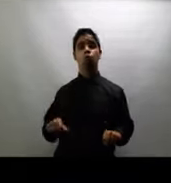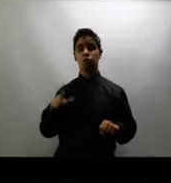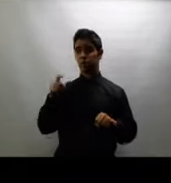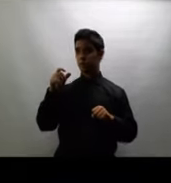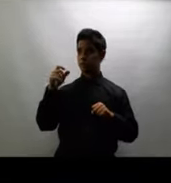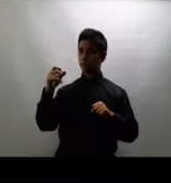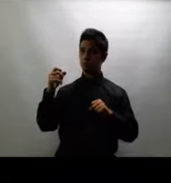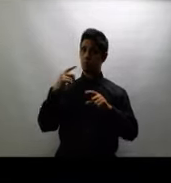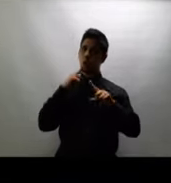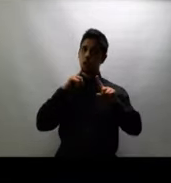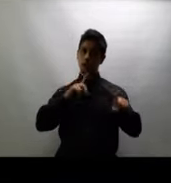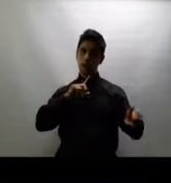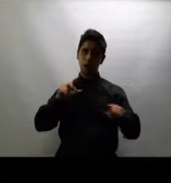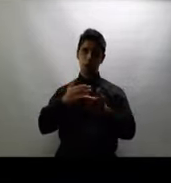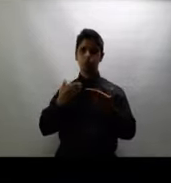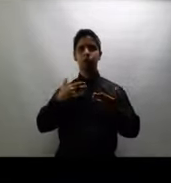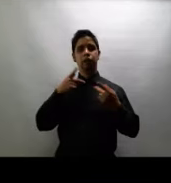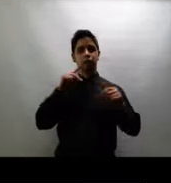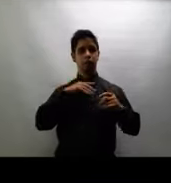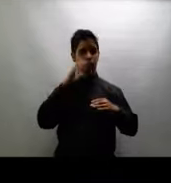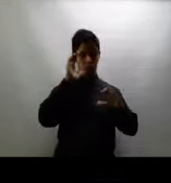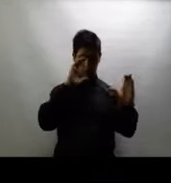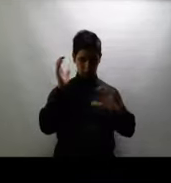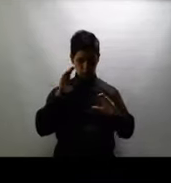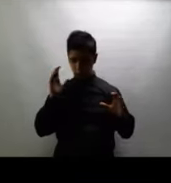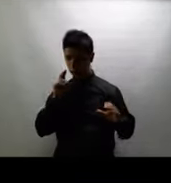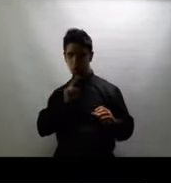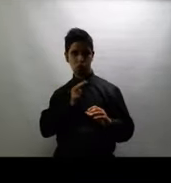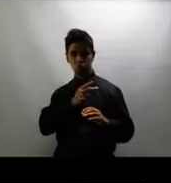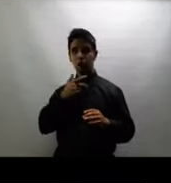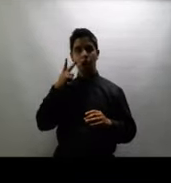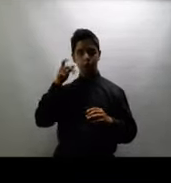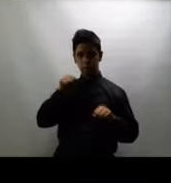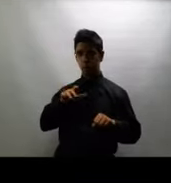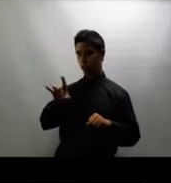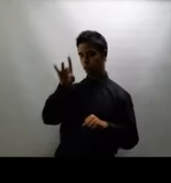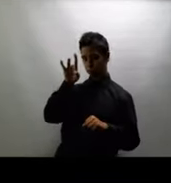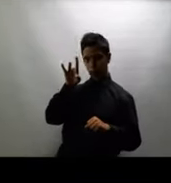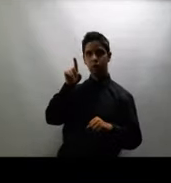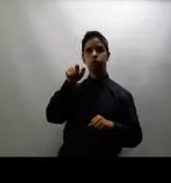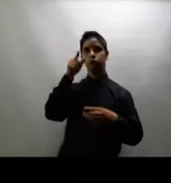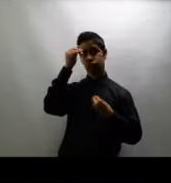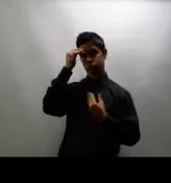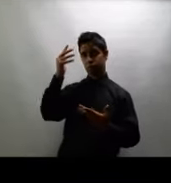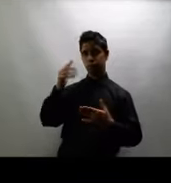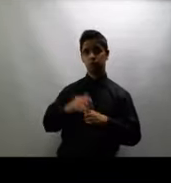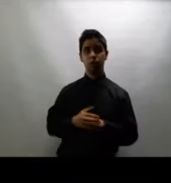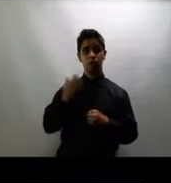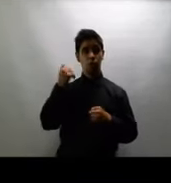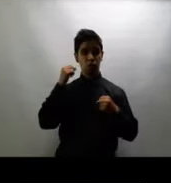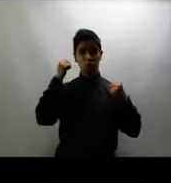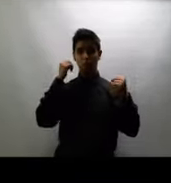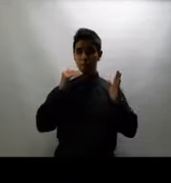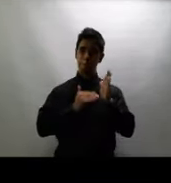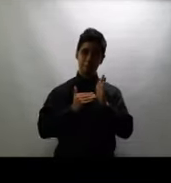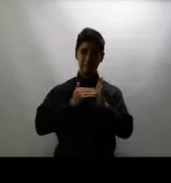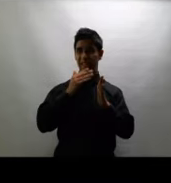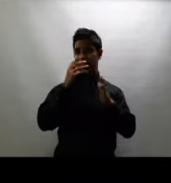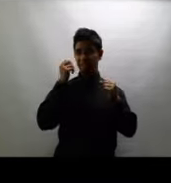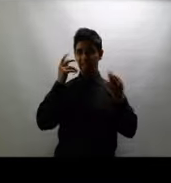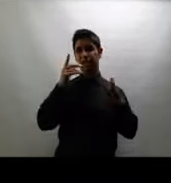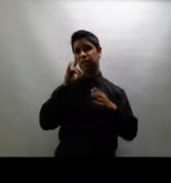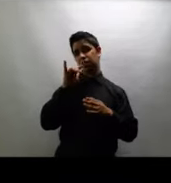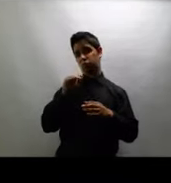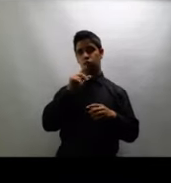para tratar de localizarle y entonces asegurar que lo tengamos al momento, claro, porque son miles de discos y no podemos sacarlos todos a la vez. Y